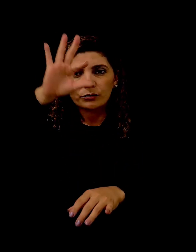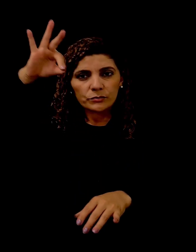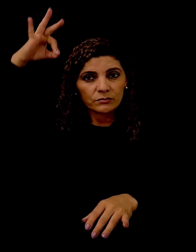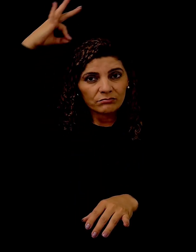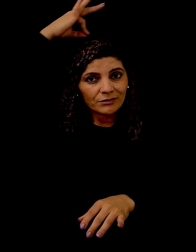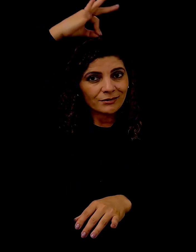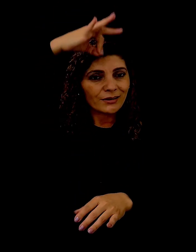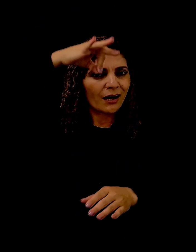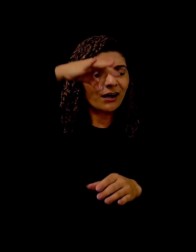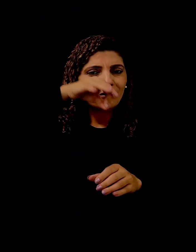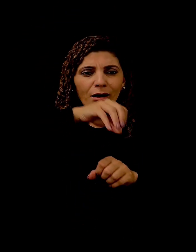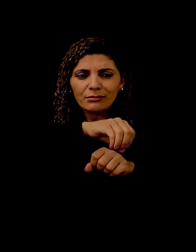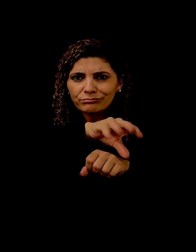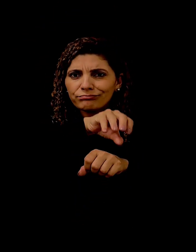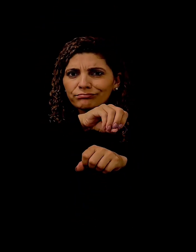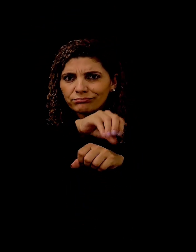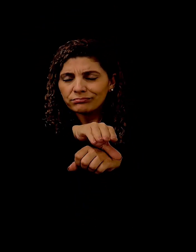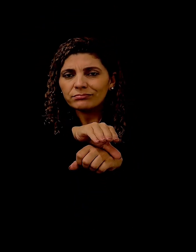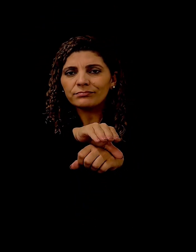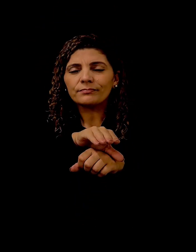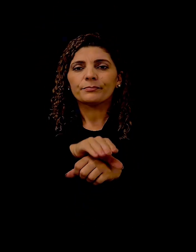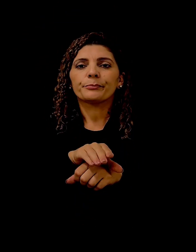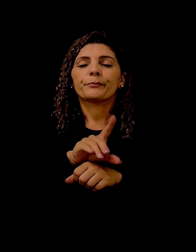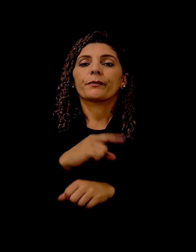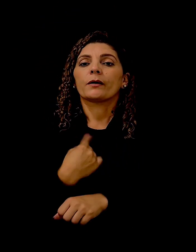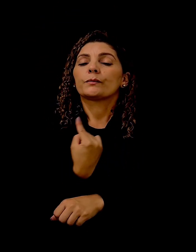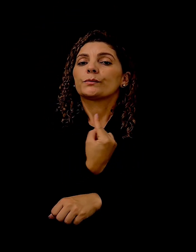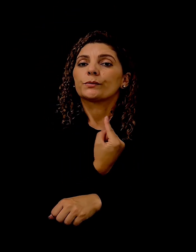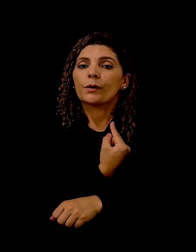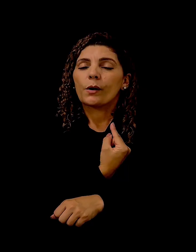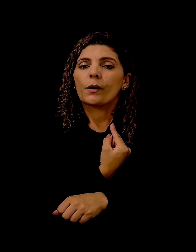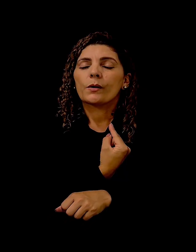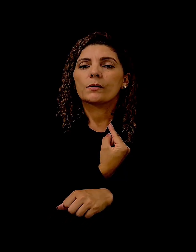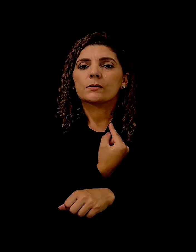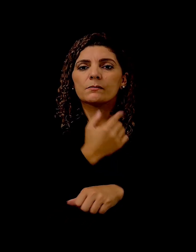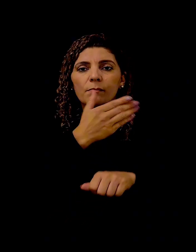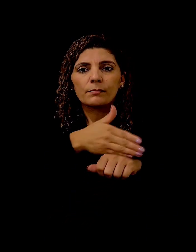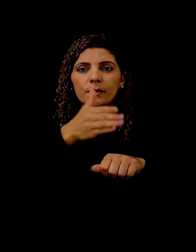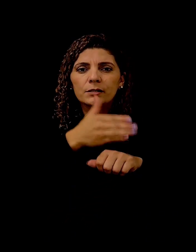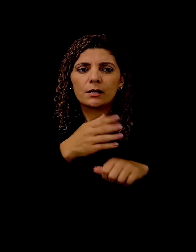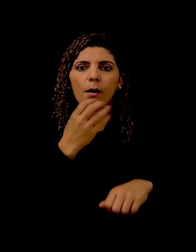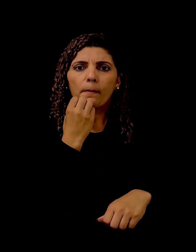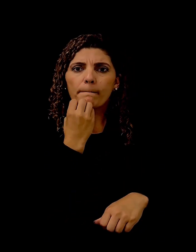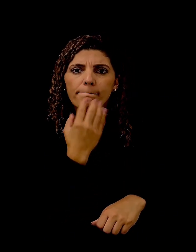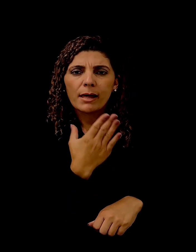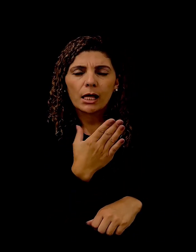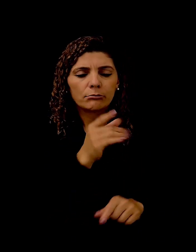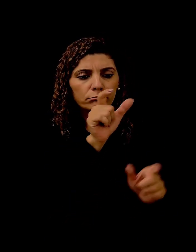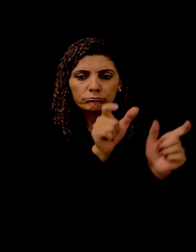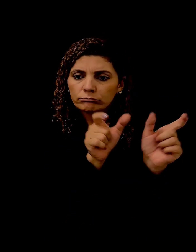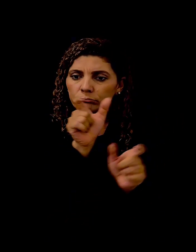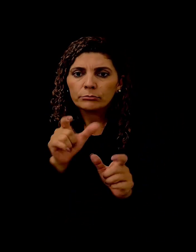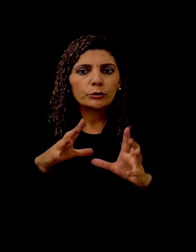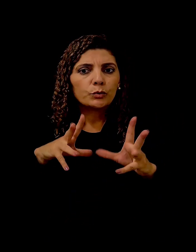palavra, então nós fazemos o bem sem olhar a quem,